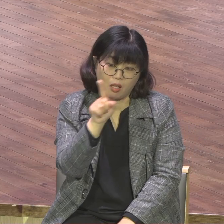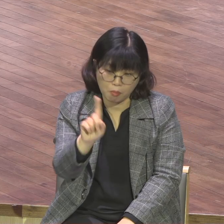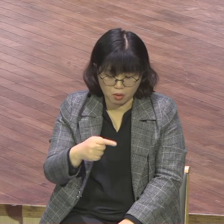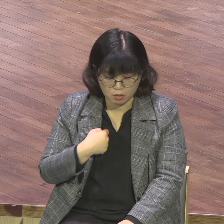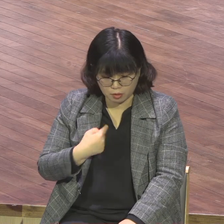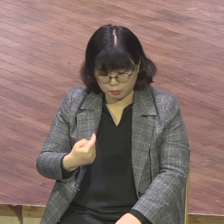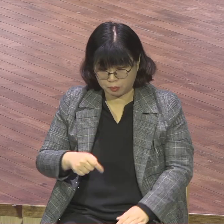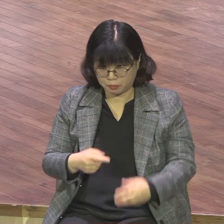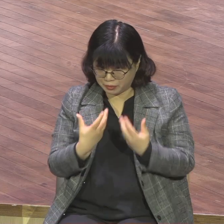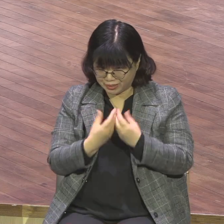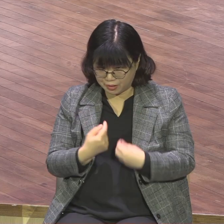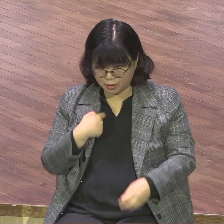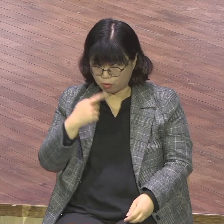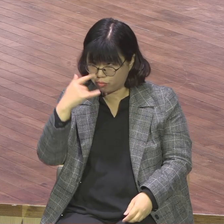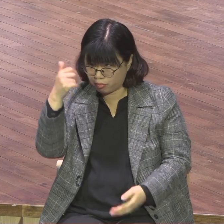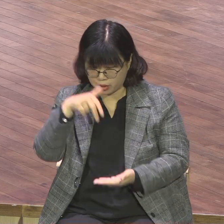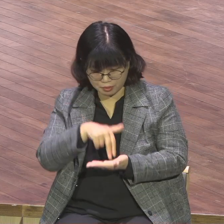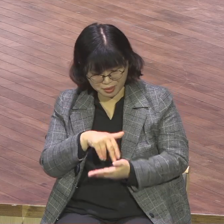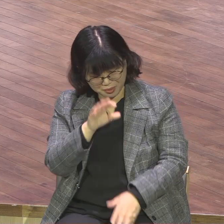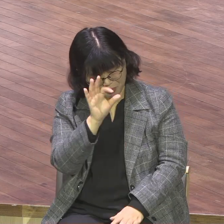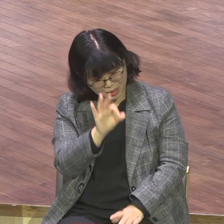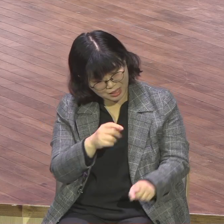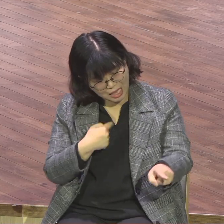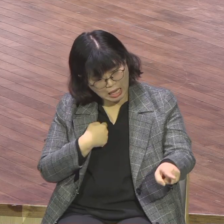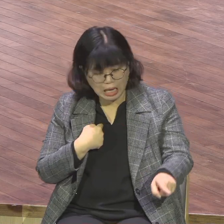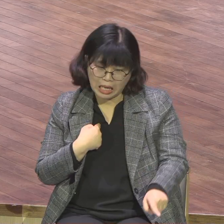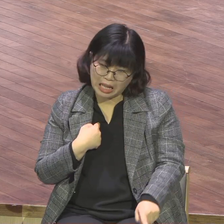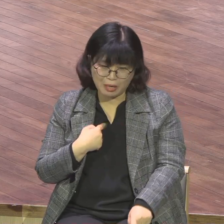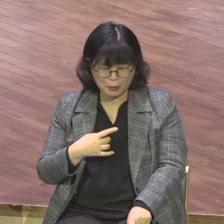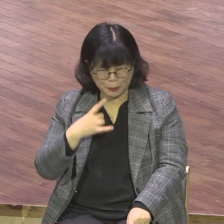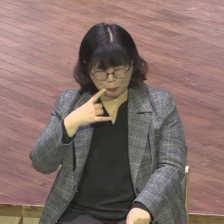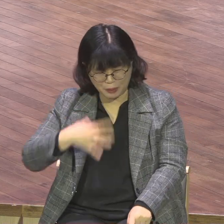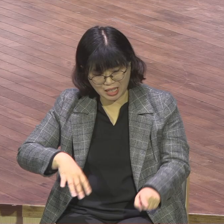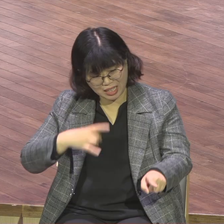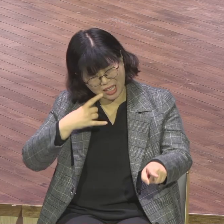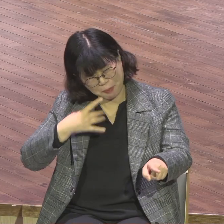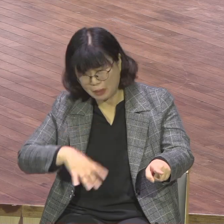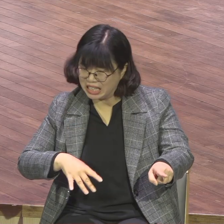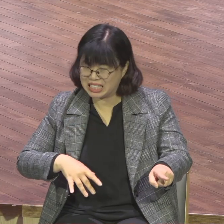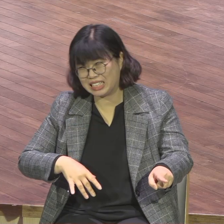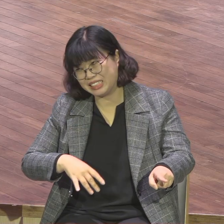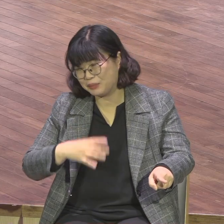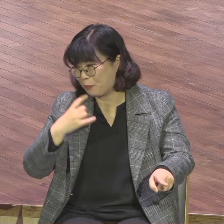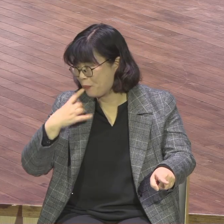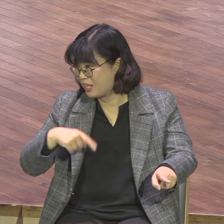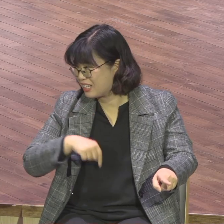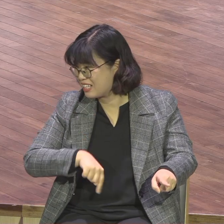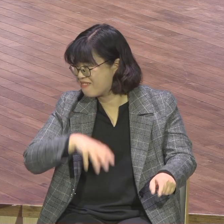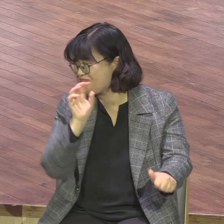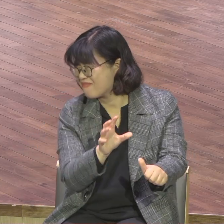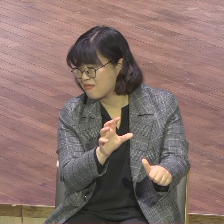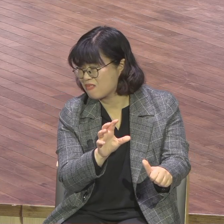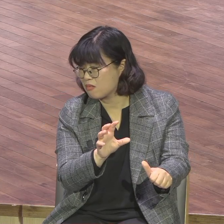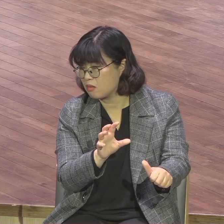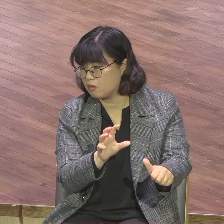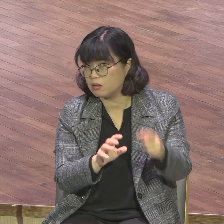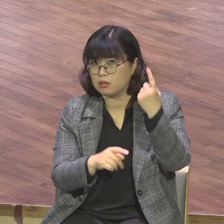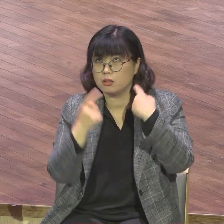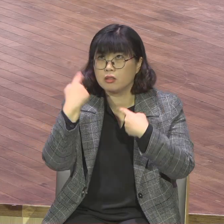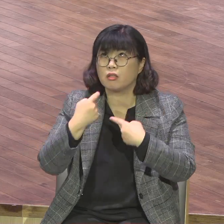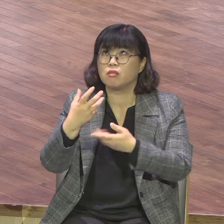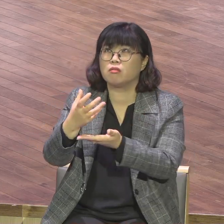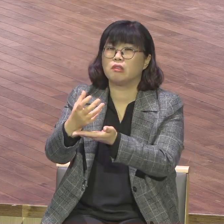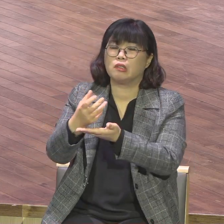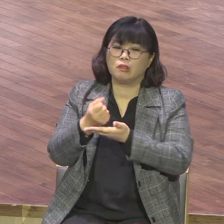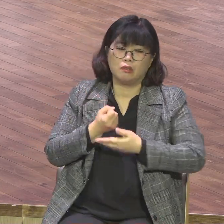자녀들은요 부모의 말 한마디가 상처가 될 수가 있어요. 주로 이 청소년들 만나보면요 부모의 상처가